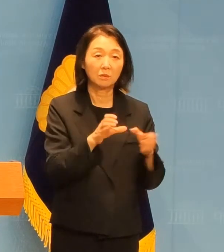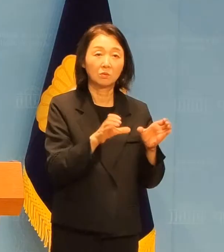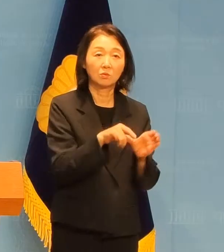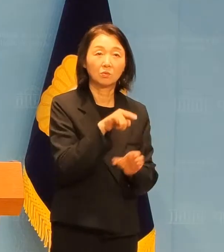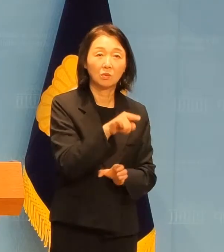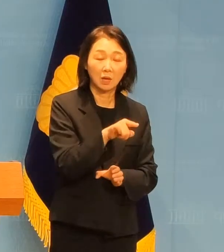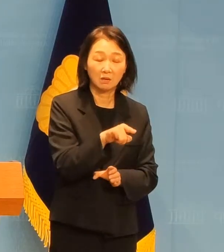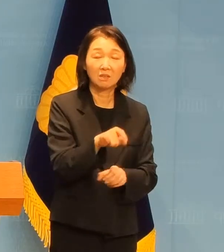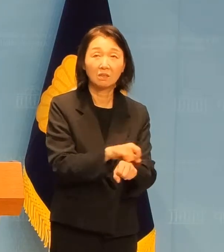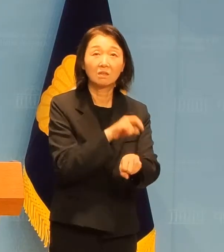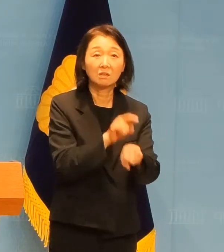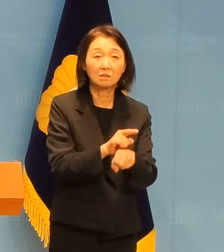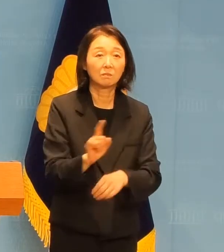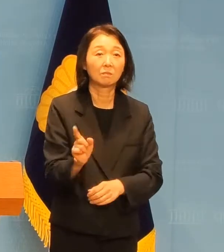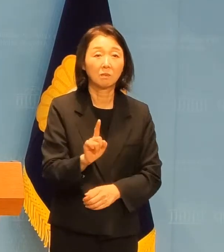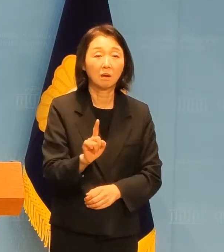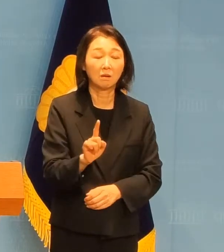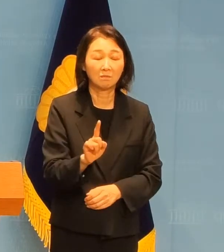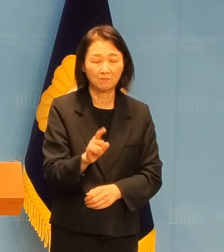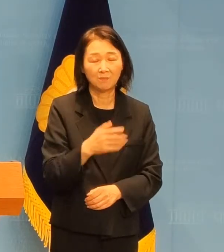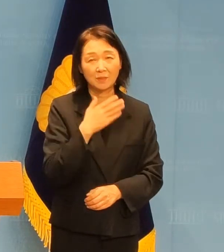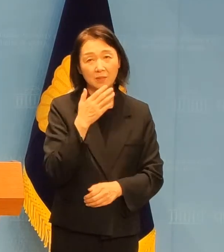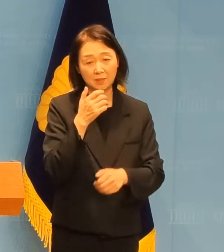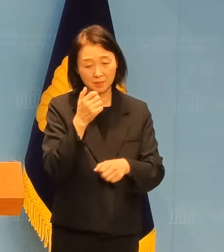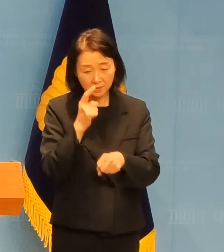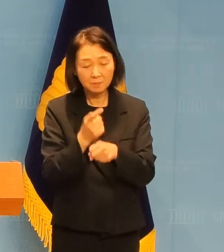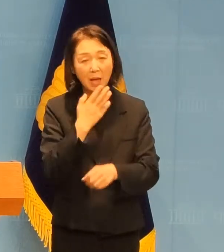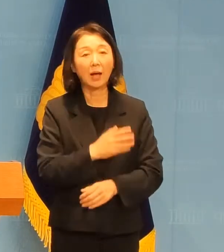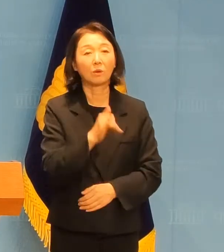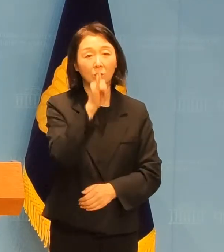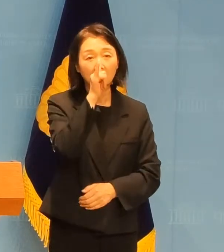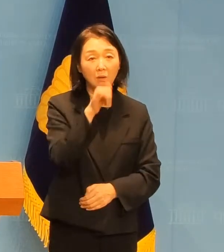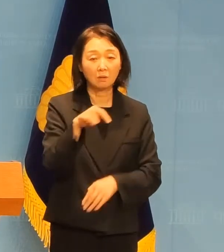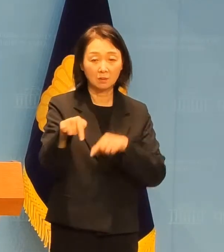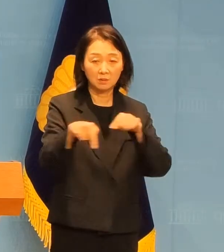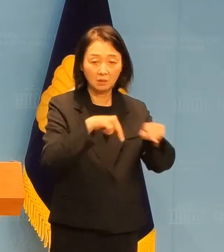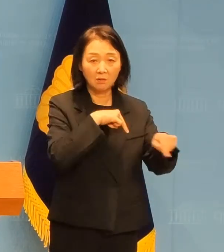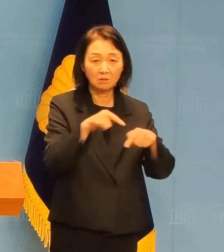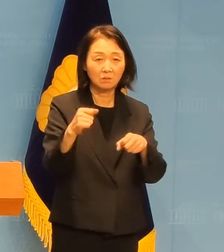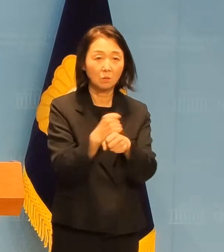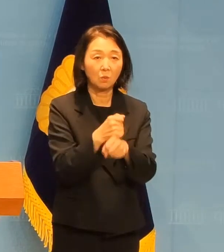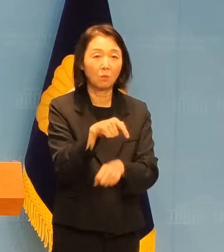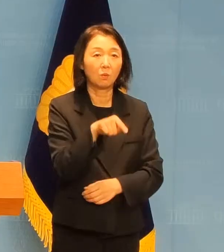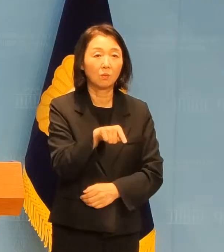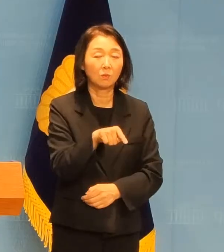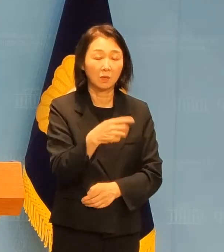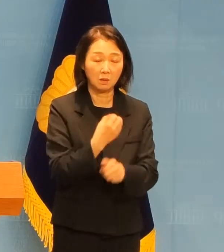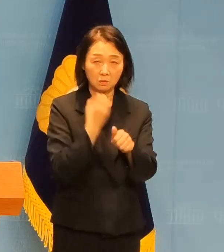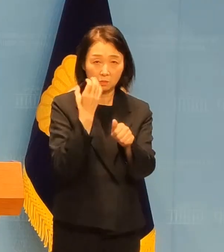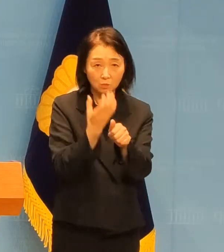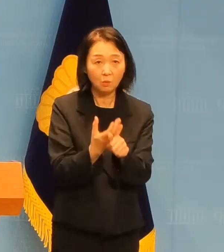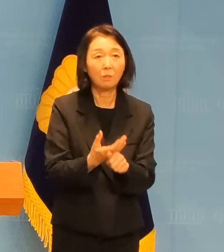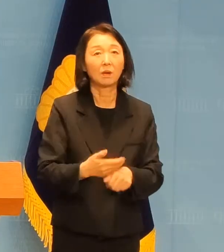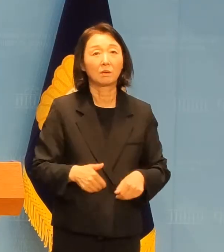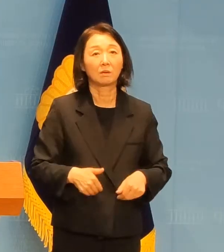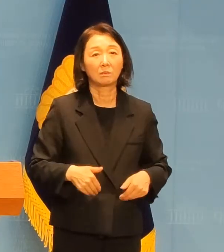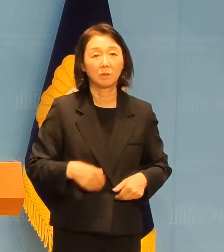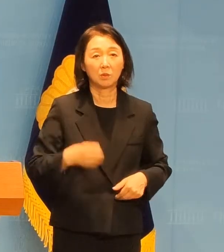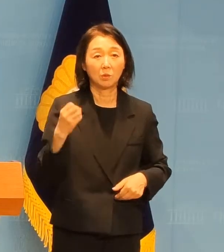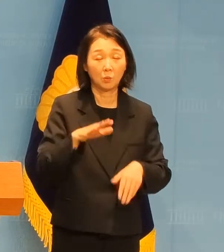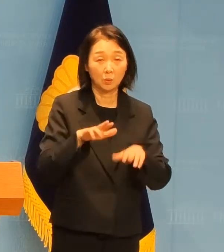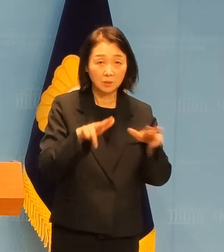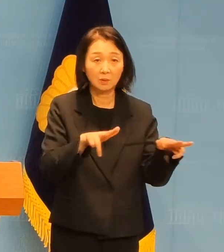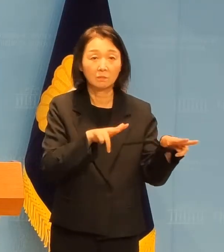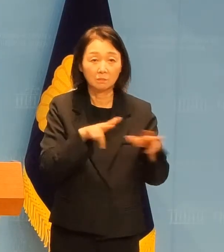더불어민주당의 주특기인 점은 모르는 바는 아니나 이러한 정치적 공작은 고발 대상임은 물론